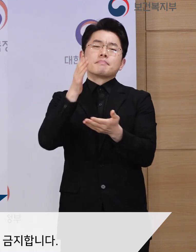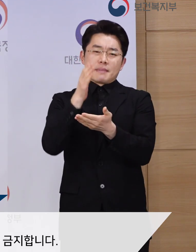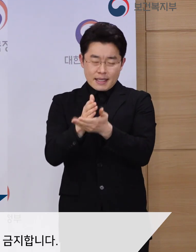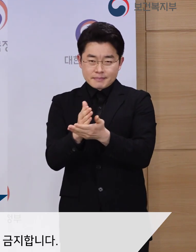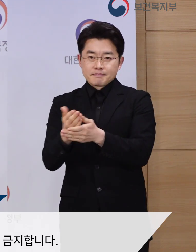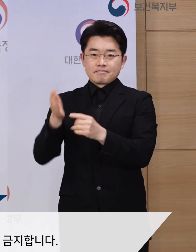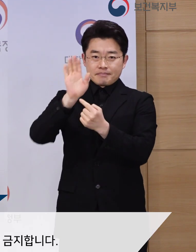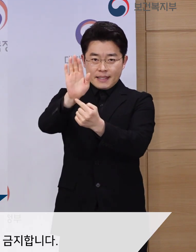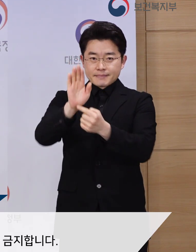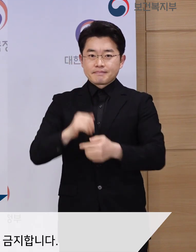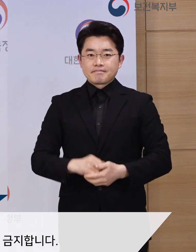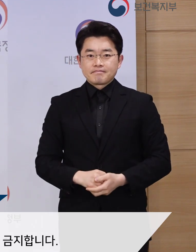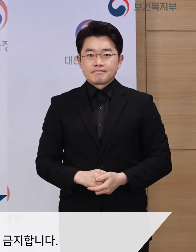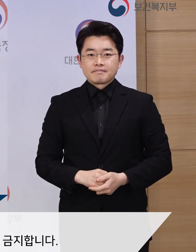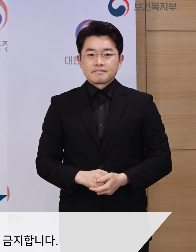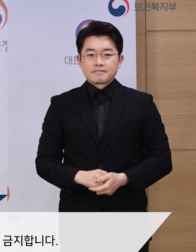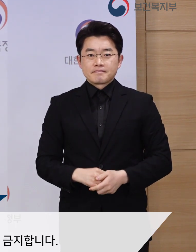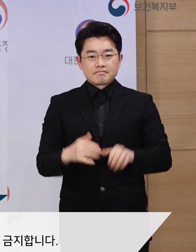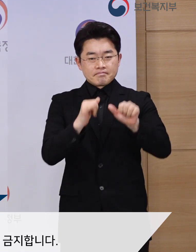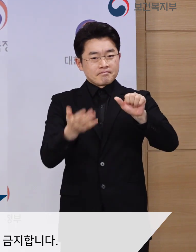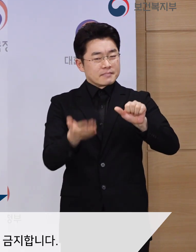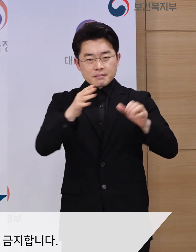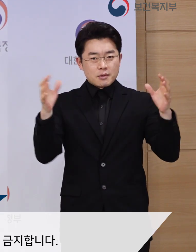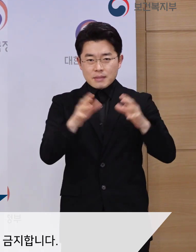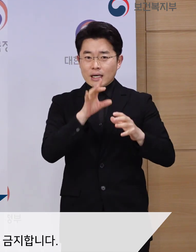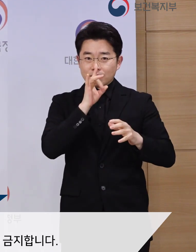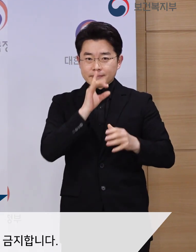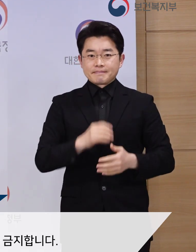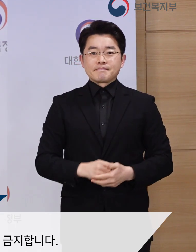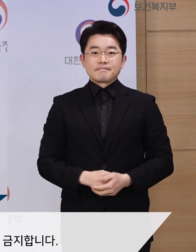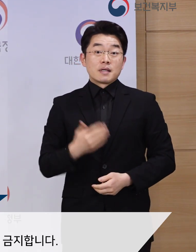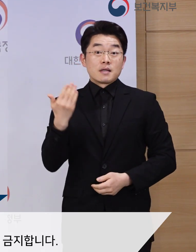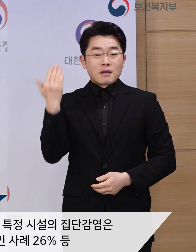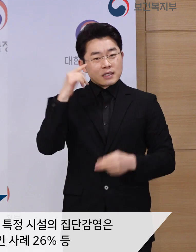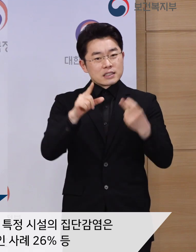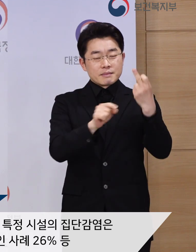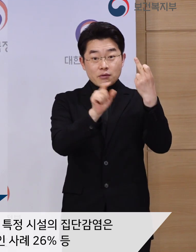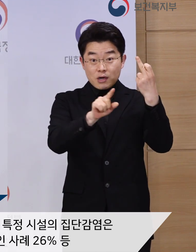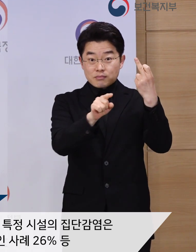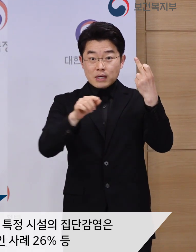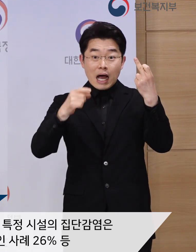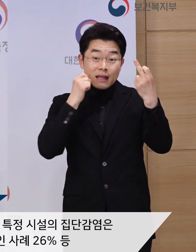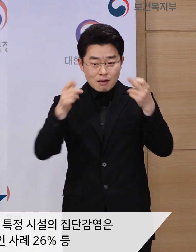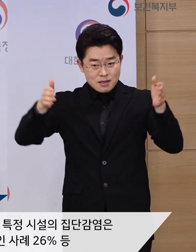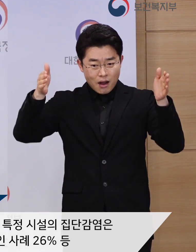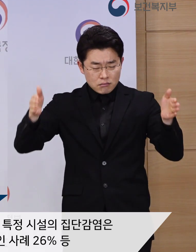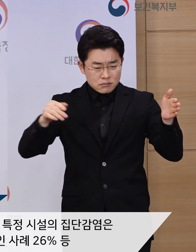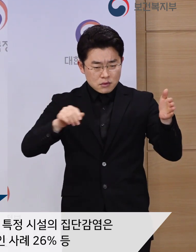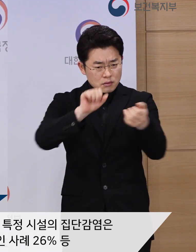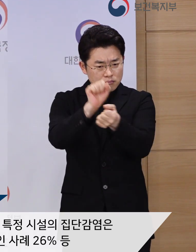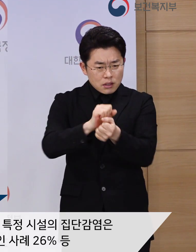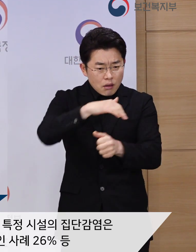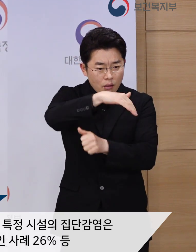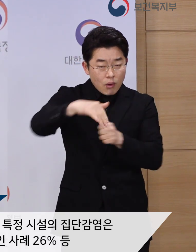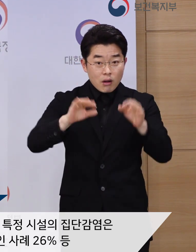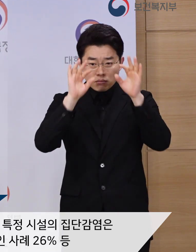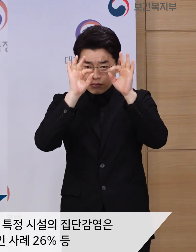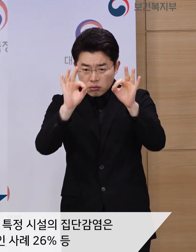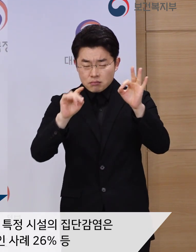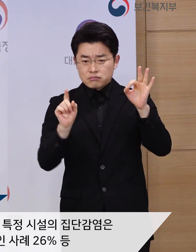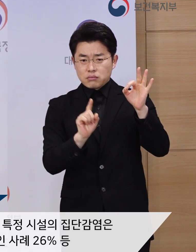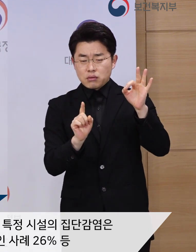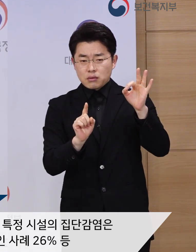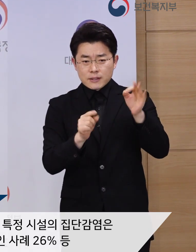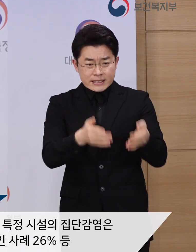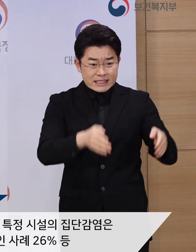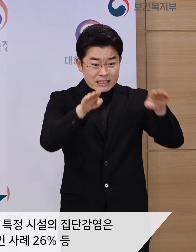5명 이상, 즉 5명부터의 사적 모임을 금지합니다. 이는 지난 12월 한 달간의 유행 상황을